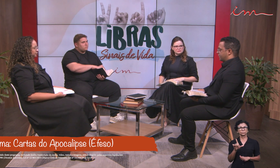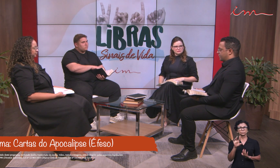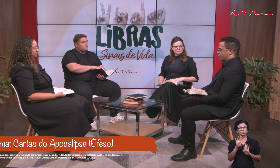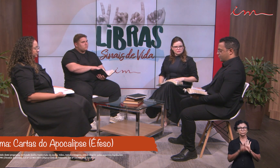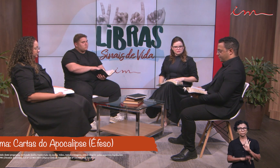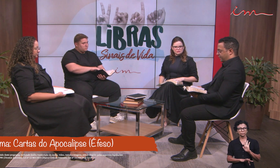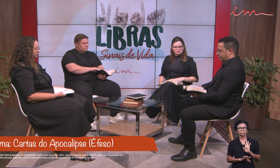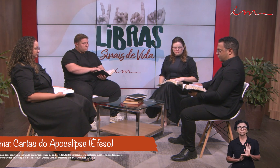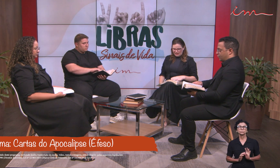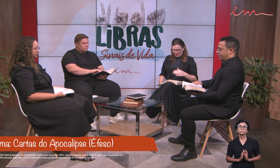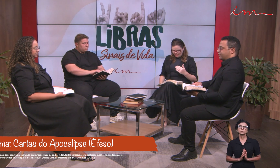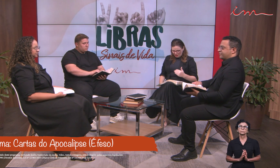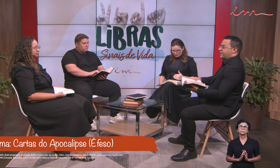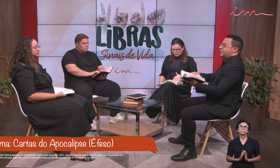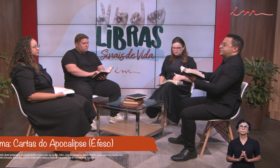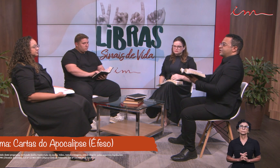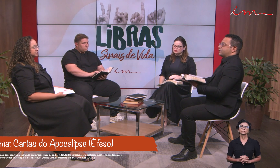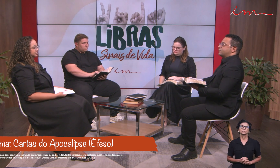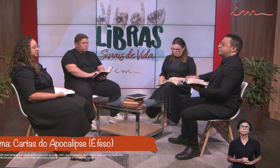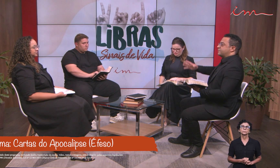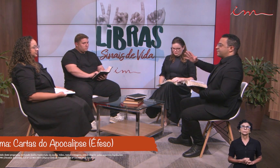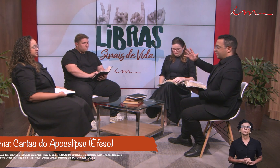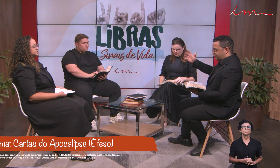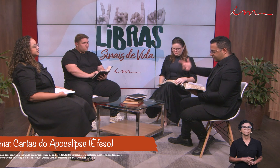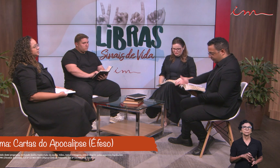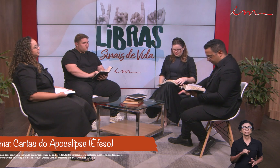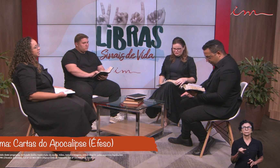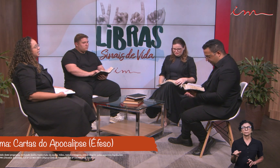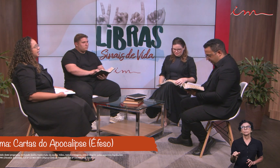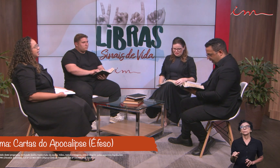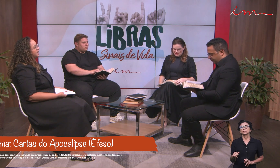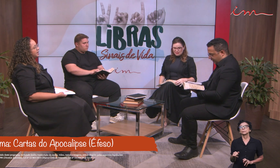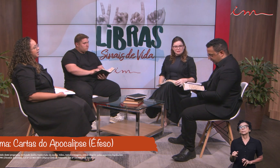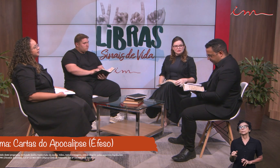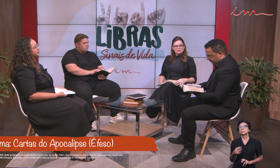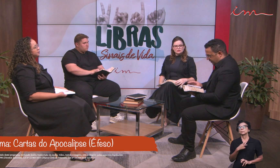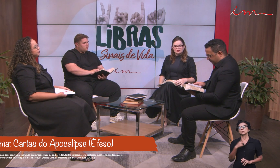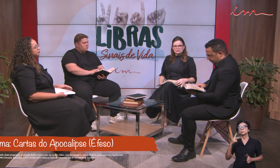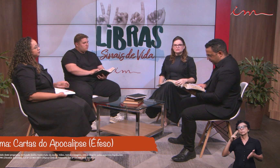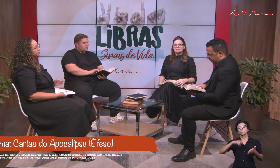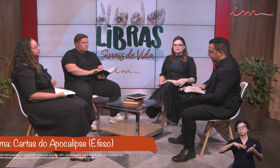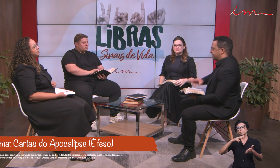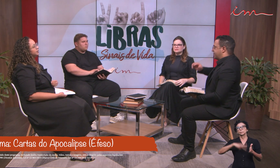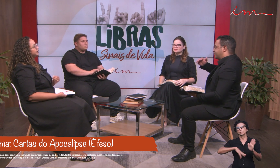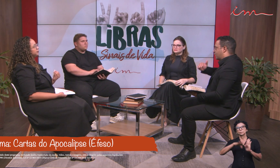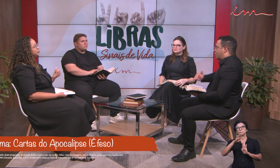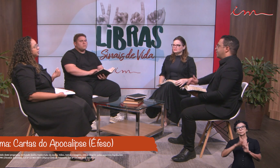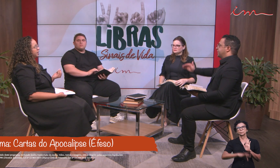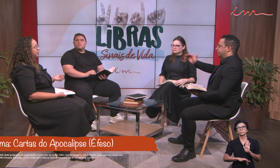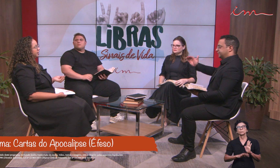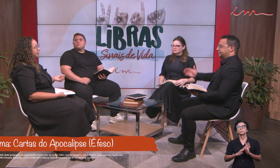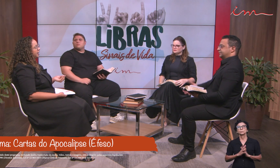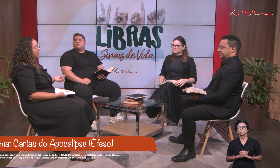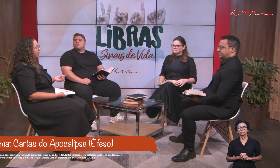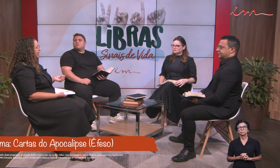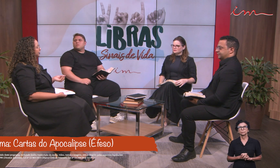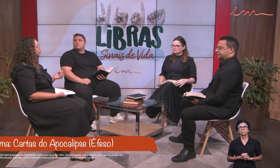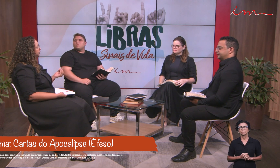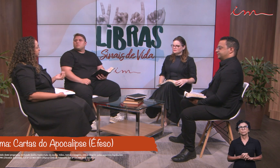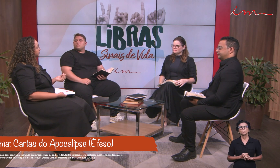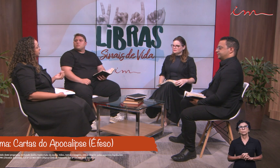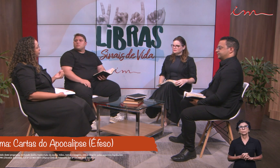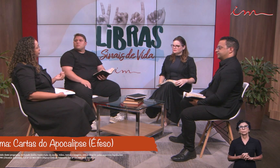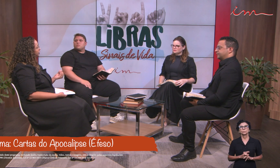hora o pastor, o obreiro, estiver lendo o texto. Ó, vamos abrir a palavra do Senhor, Apocalipse, capítulo 2. E a gente Até acompanhando. porque